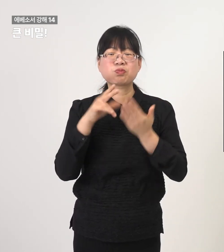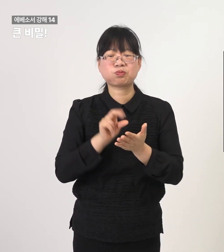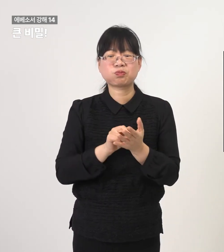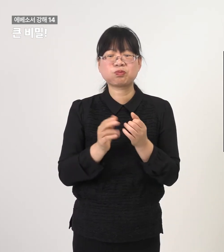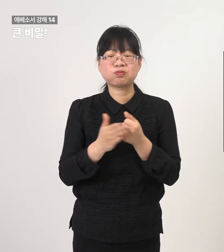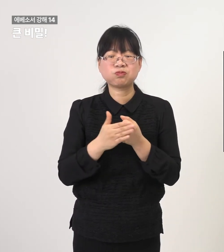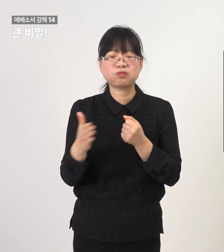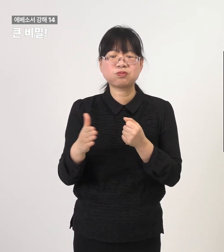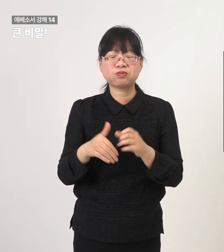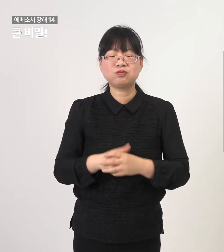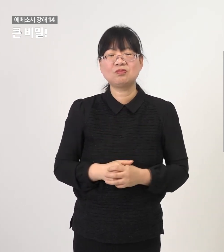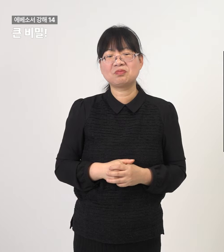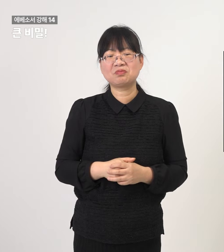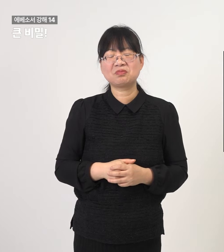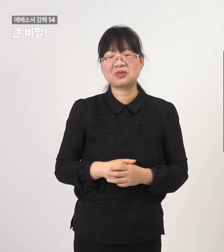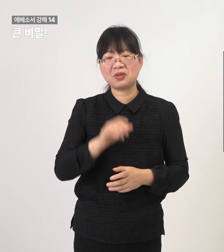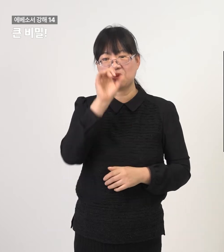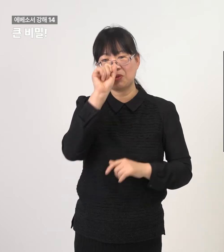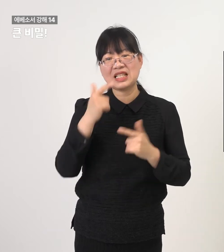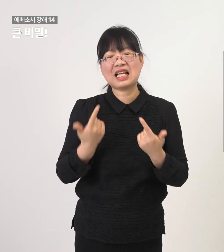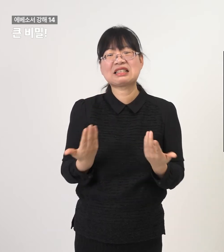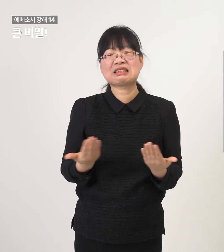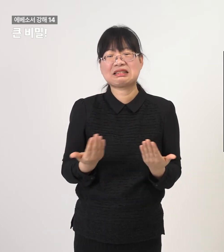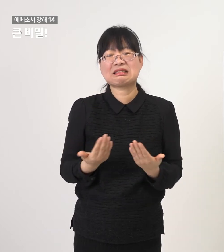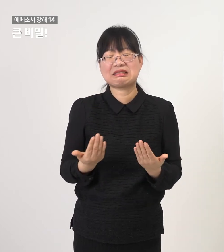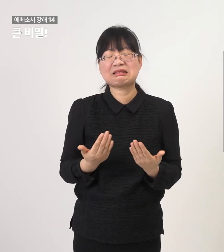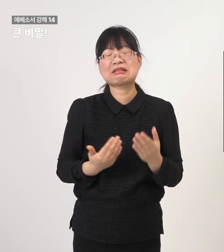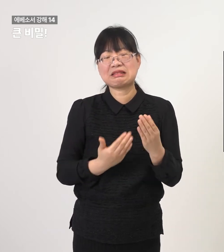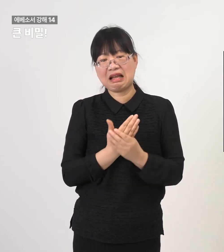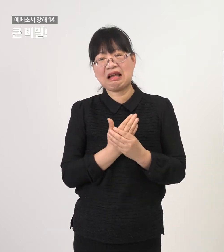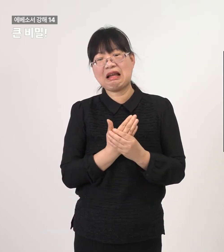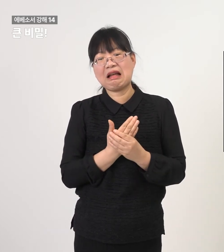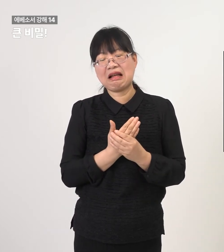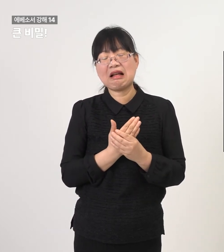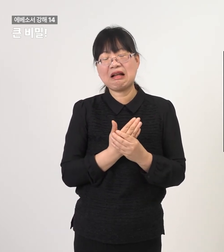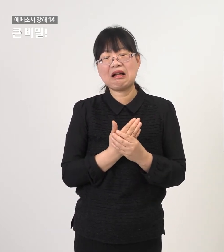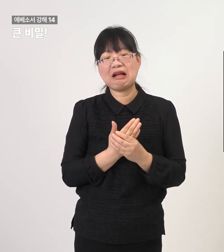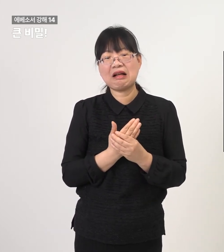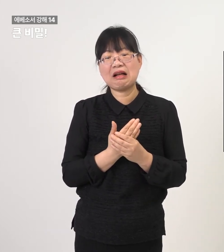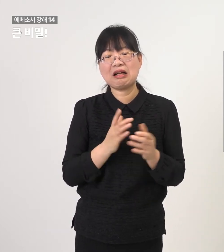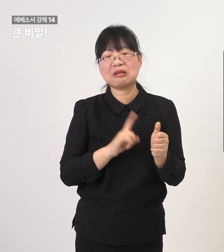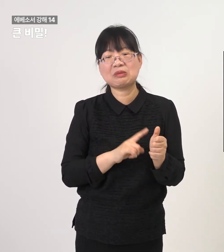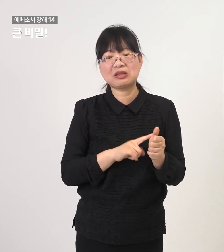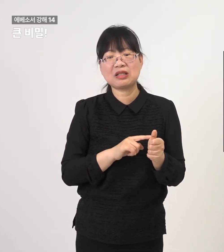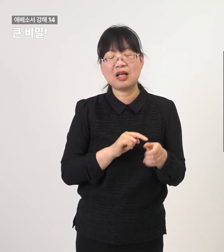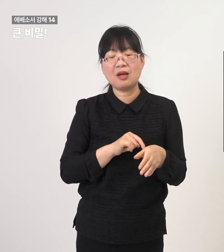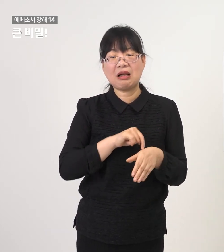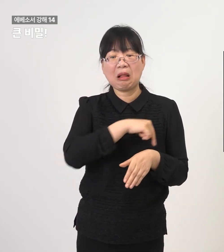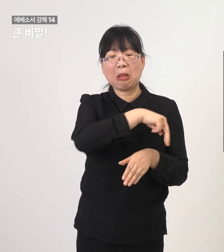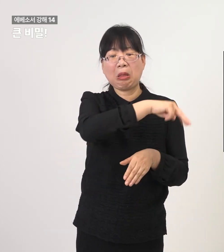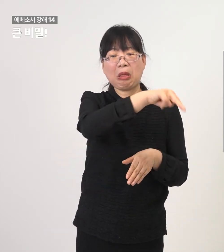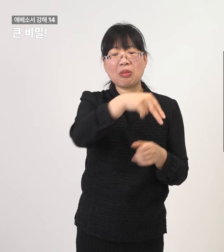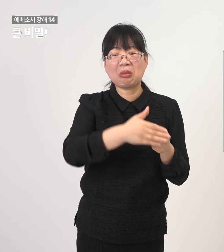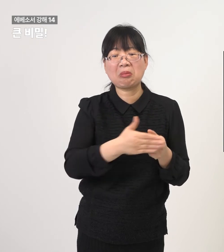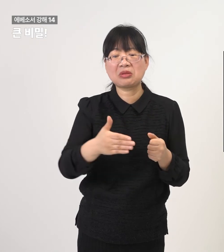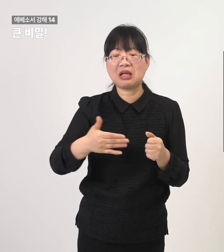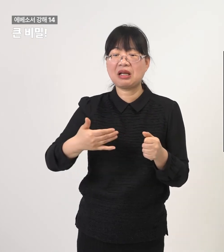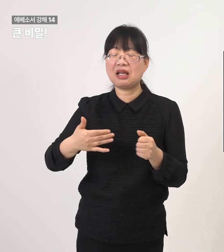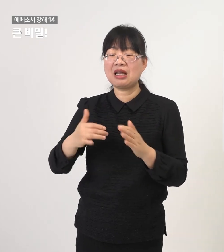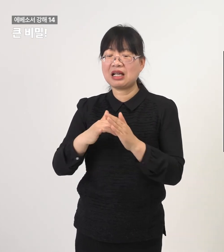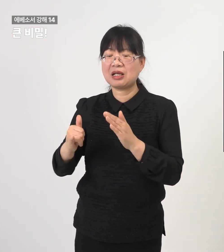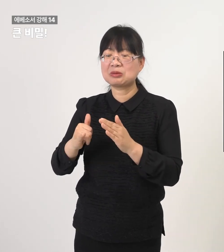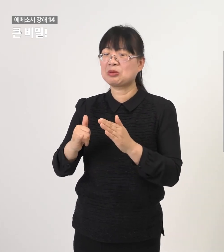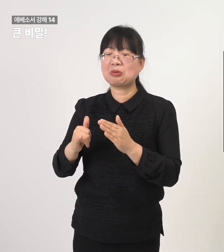문제로 좀 불미스러운 일이 발생을 해가지고 이분은 밖에 돌아다니라고 전혀 그런 걸 몰랐어요.